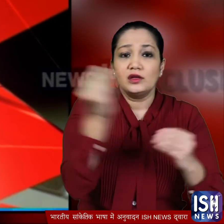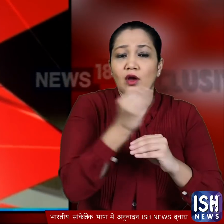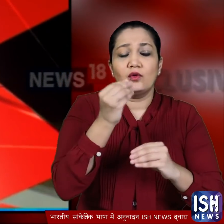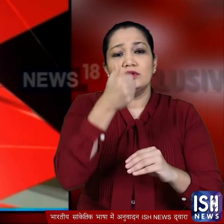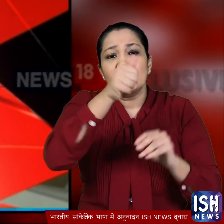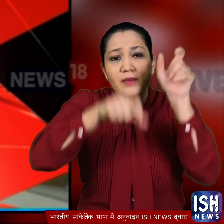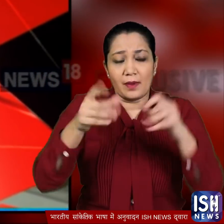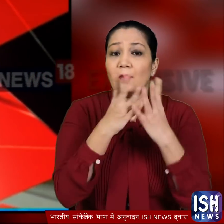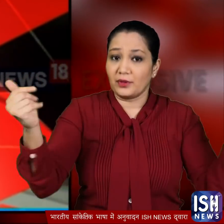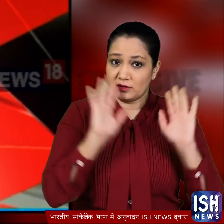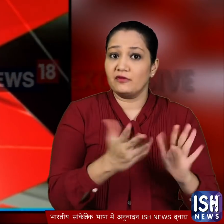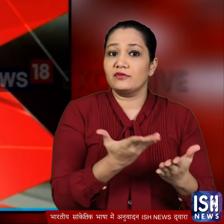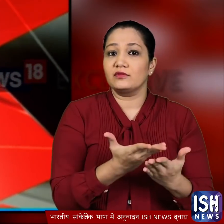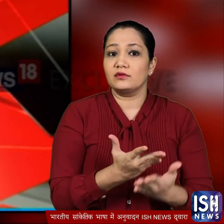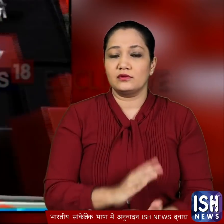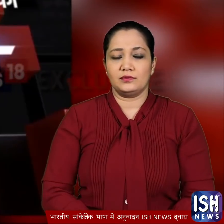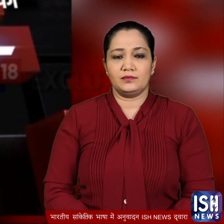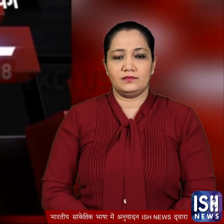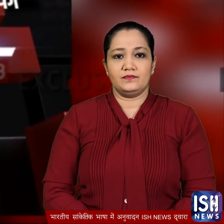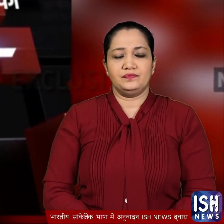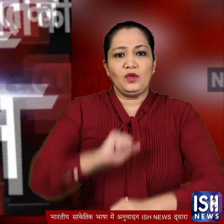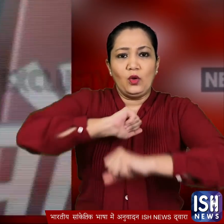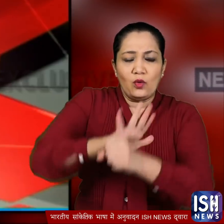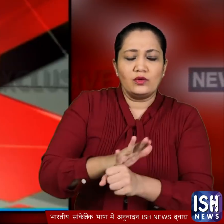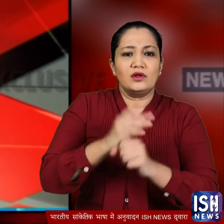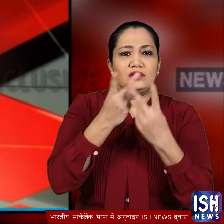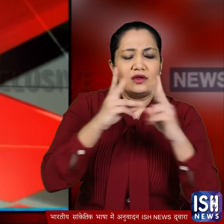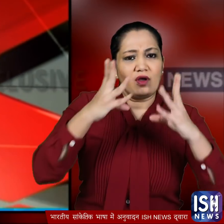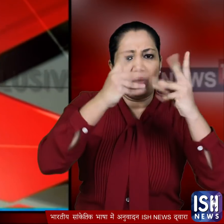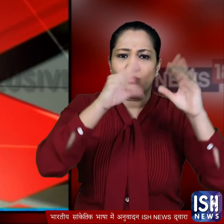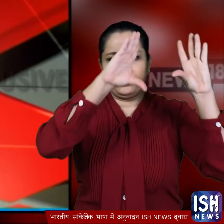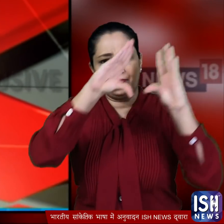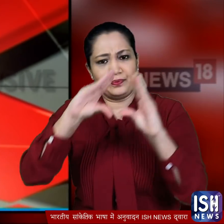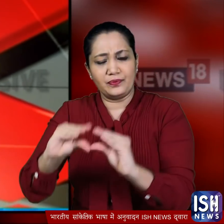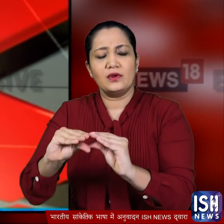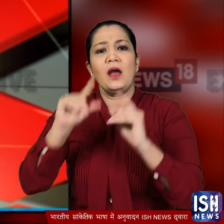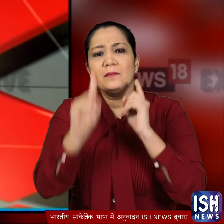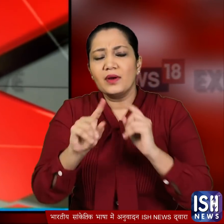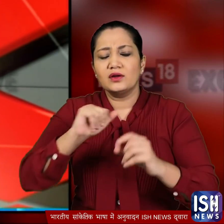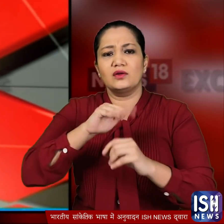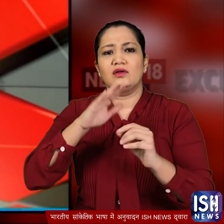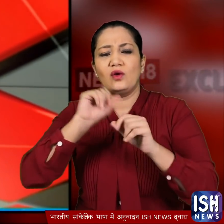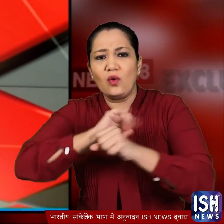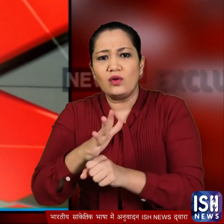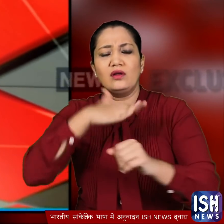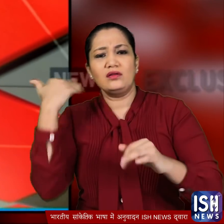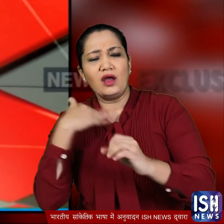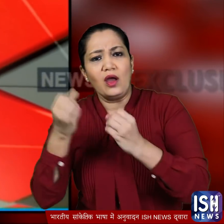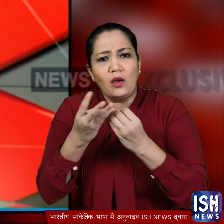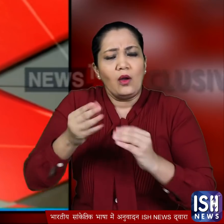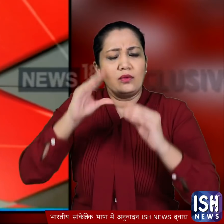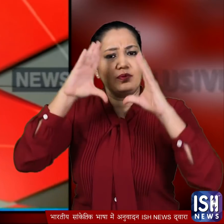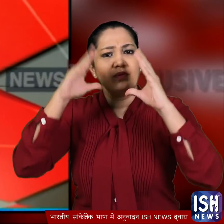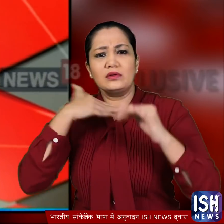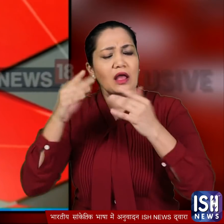जहां अब भी आधा दर्जन से ज्यादा लोग लापता हैं। कोरोना के मरीजों की गिनती में कमी आने के बाद भी कोरोना से होने वाली मौतों